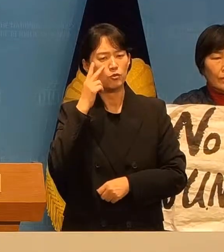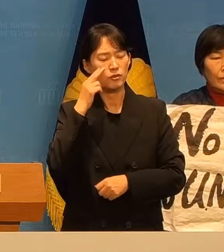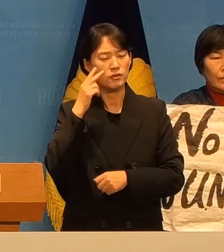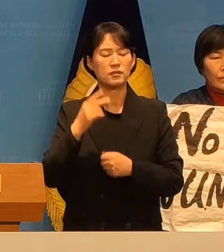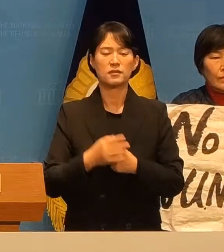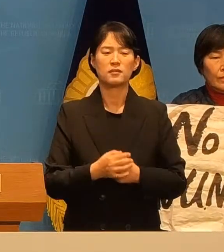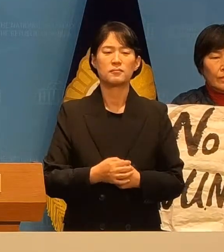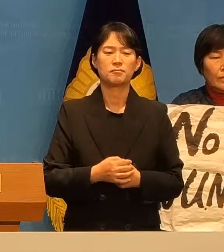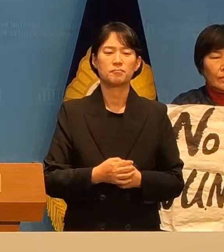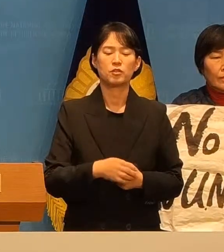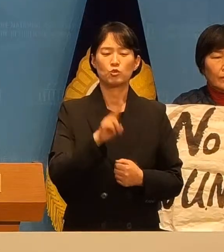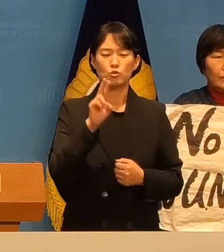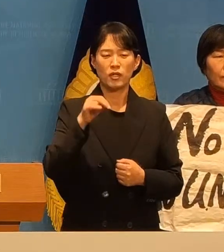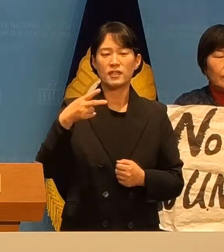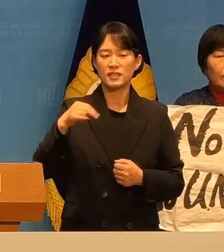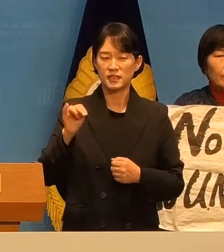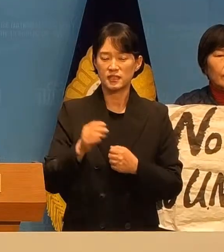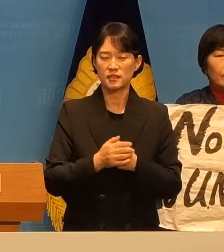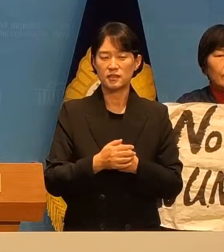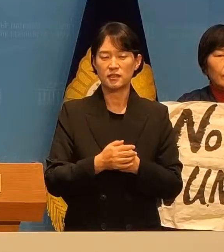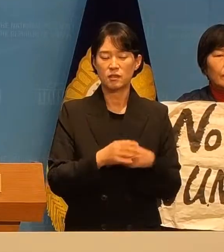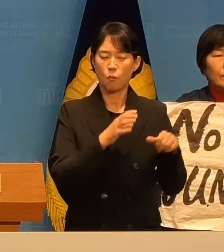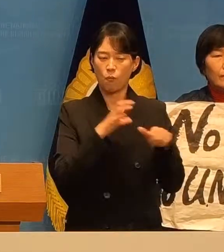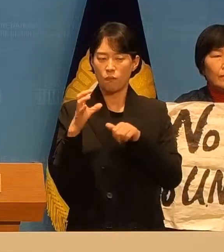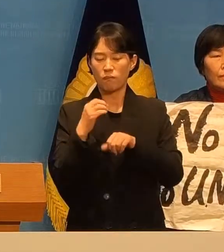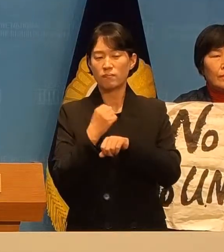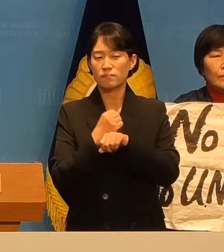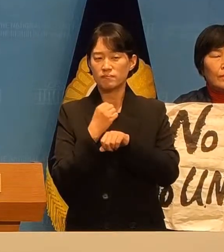어떻든 UNC를 이용해서